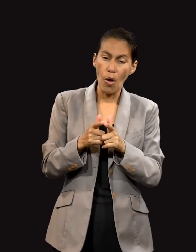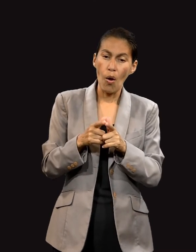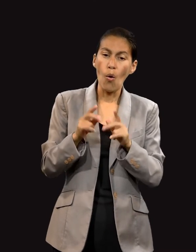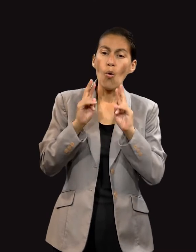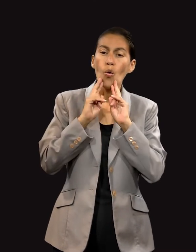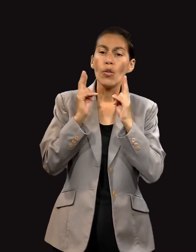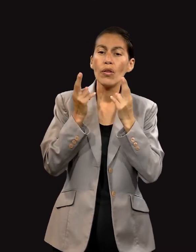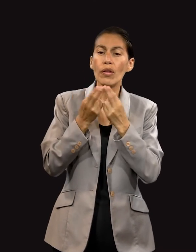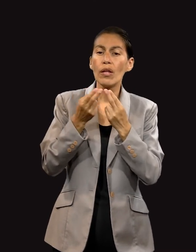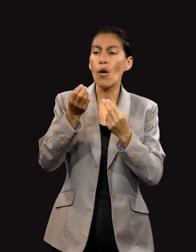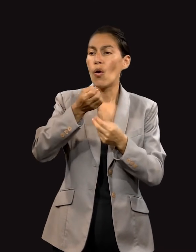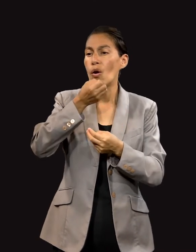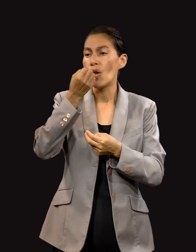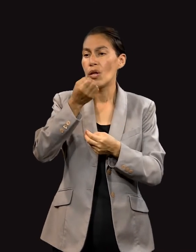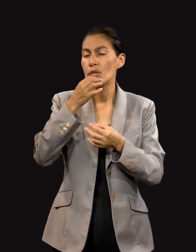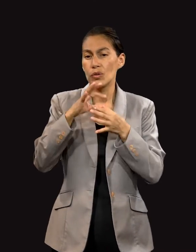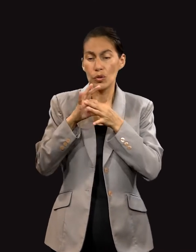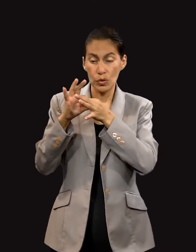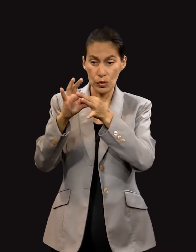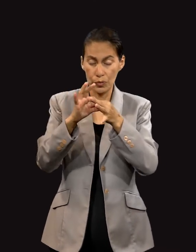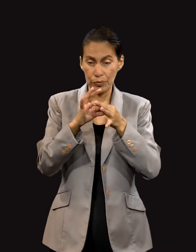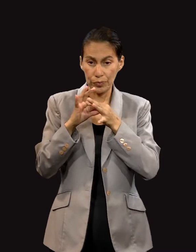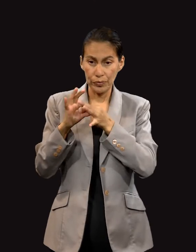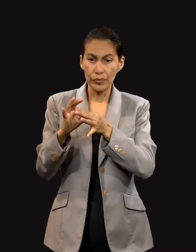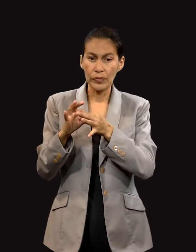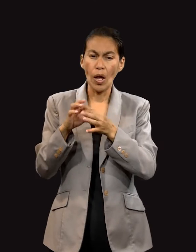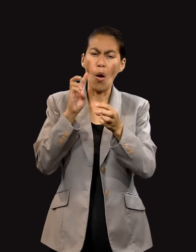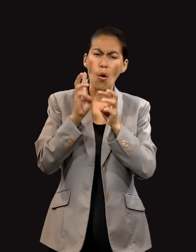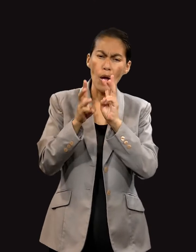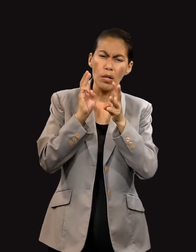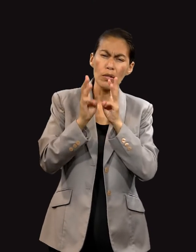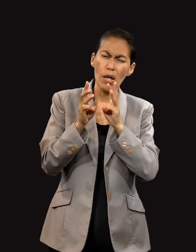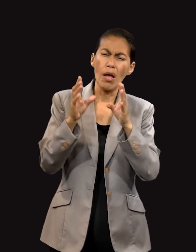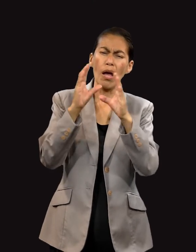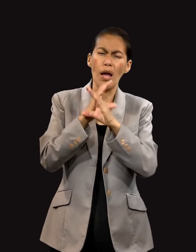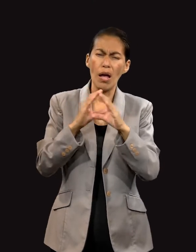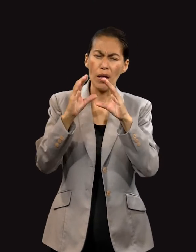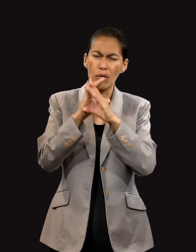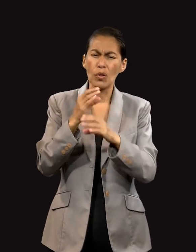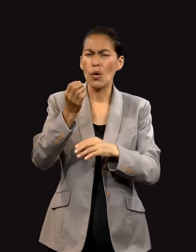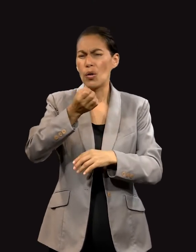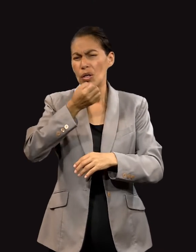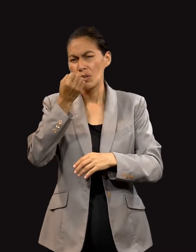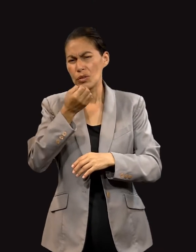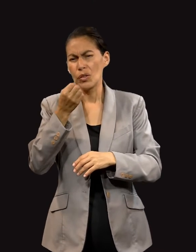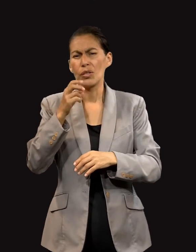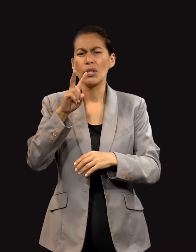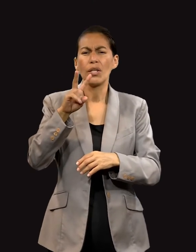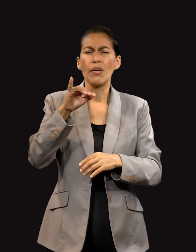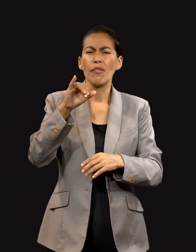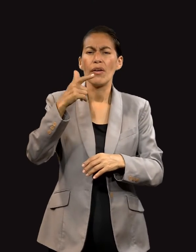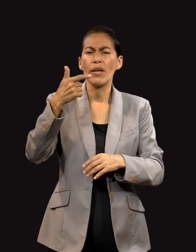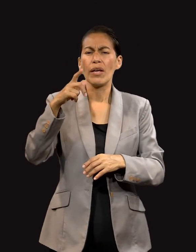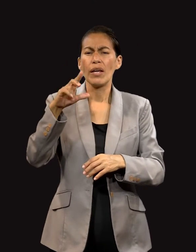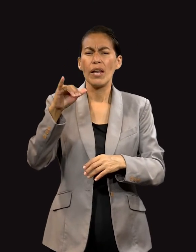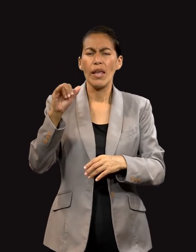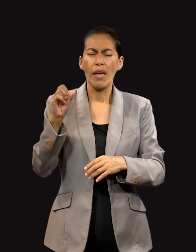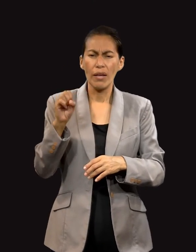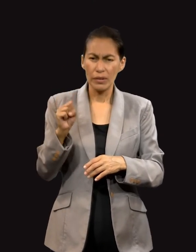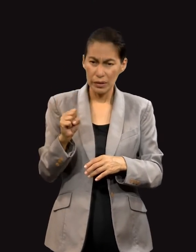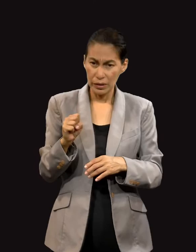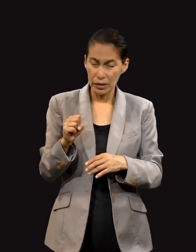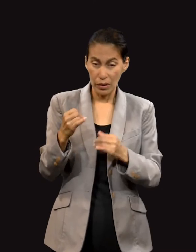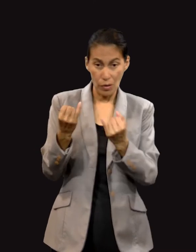en Oración se llama. Ese grupo es solamente por WhatsApp y ahí se hacen cantos, oraciones, vigilias.